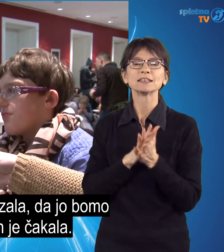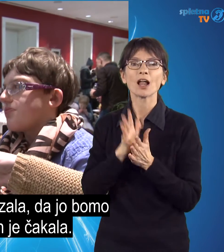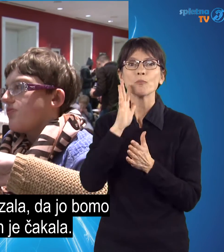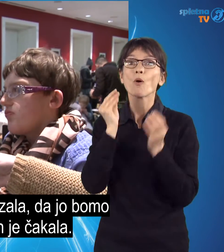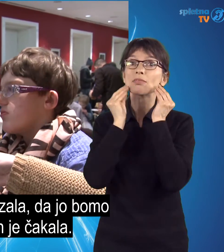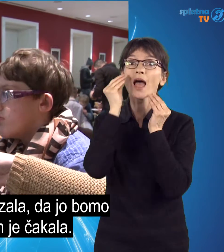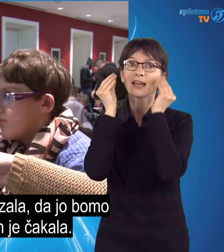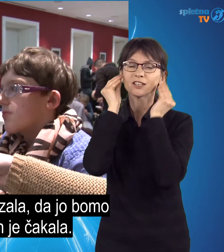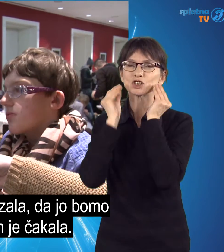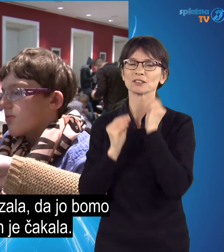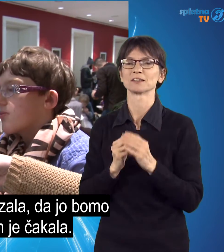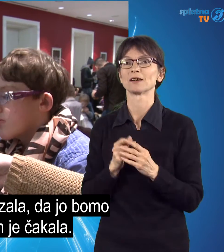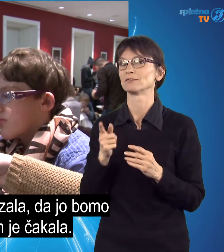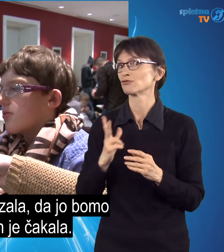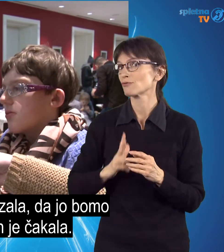čakala.